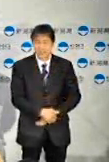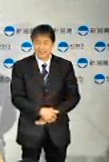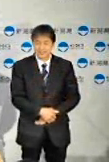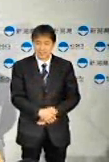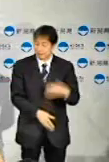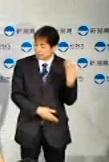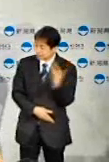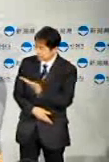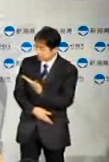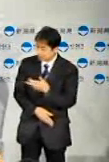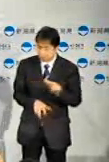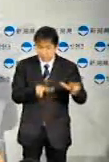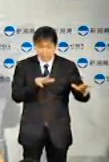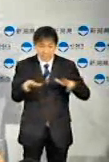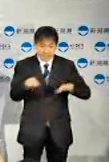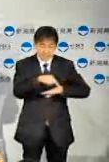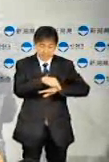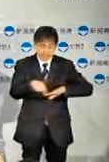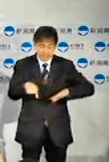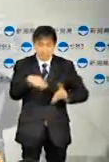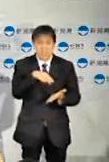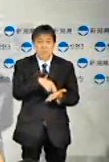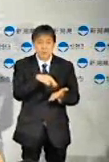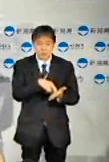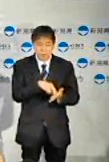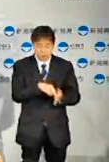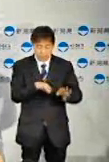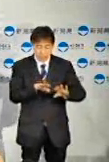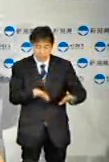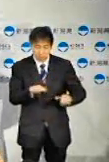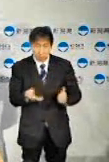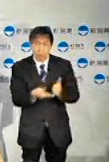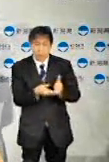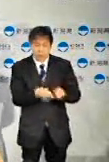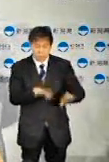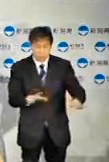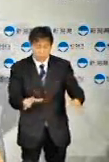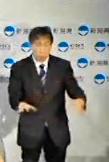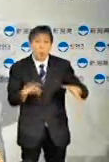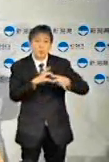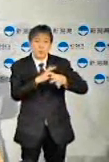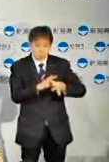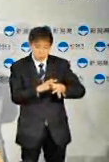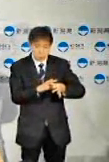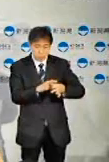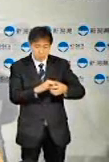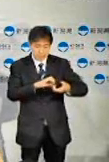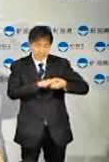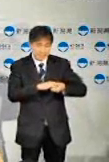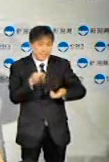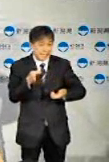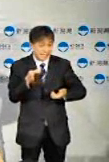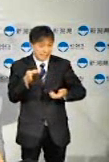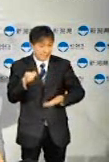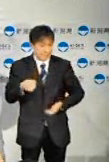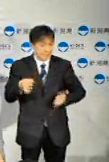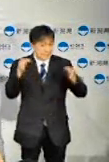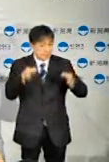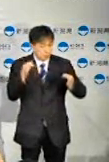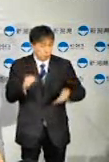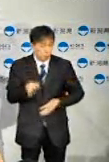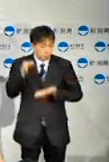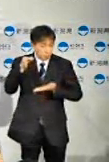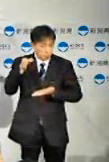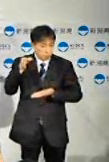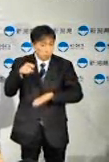施策として、子育て小結び定期など、独自のものも始められた年でもあったかと思うんですけれども、その